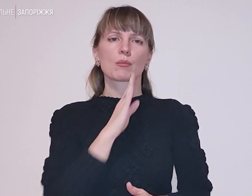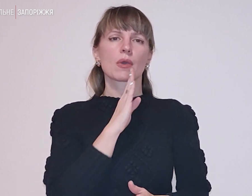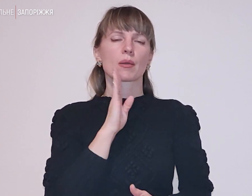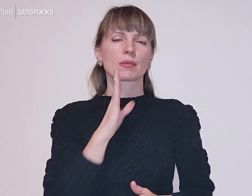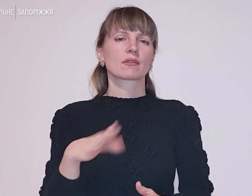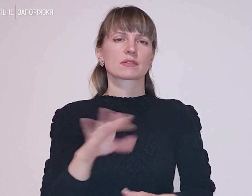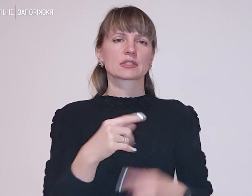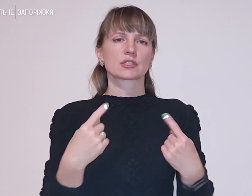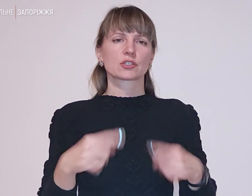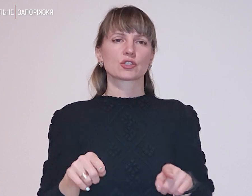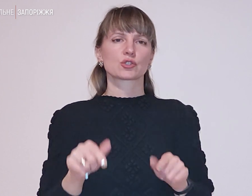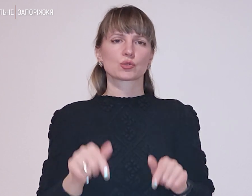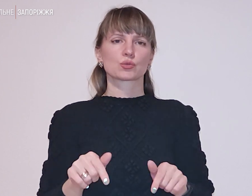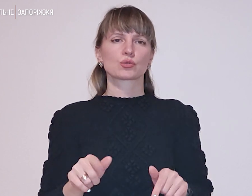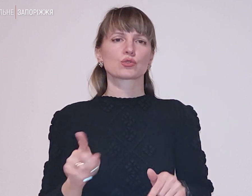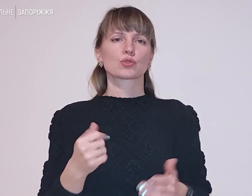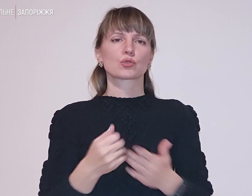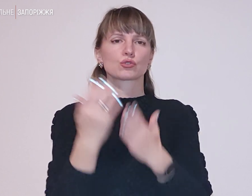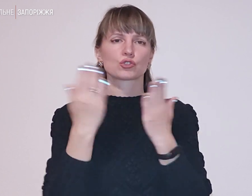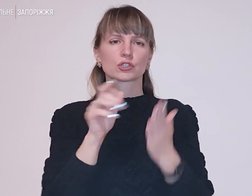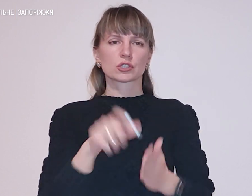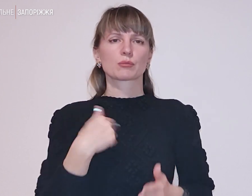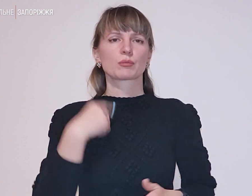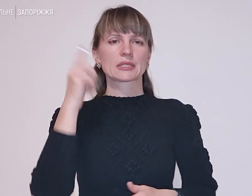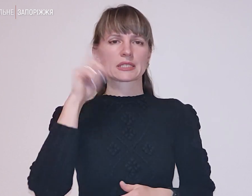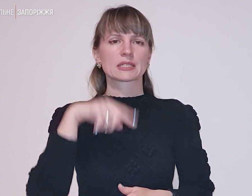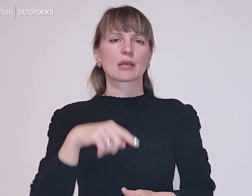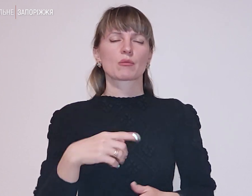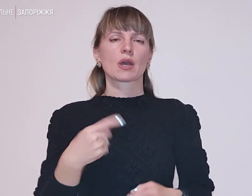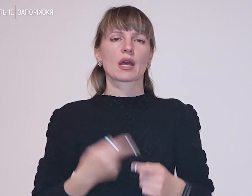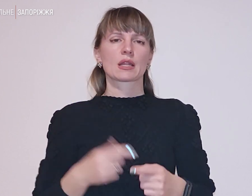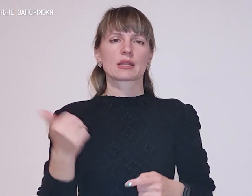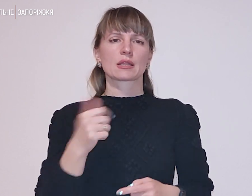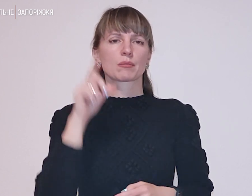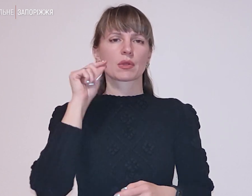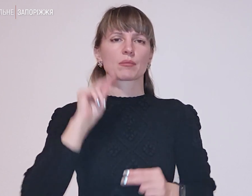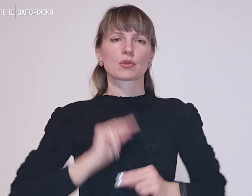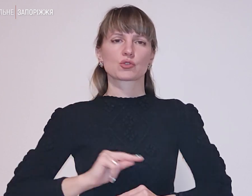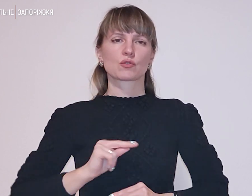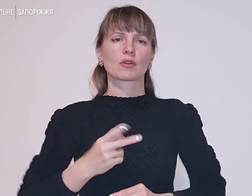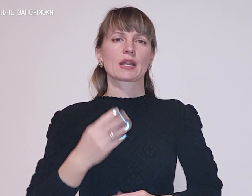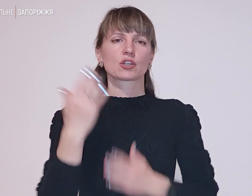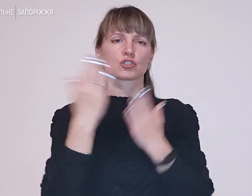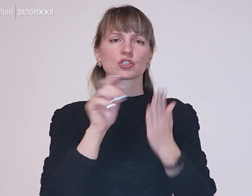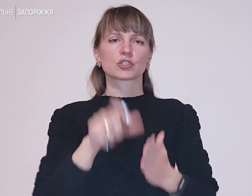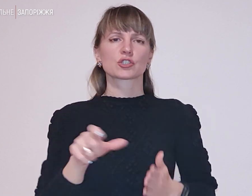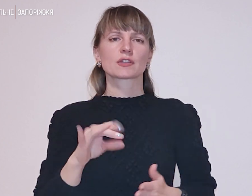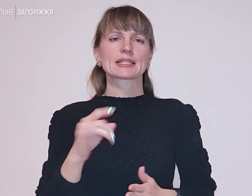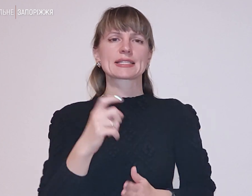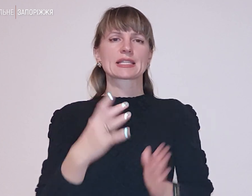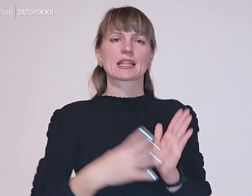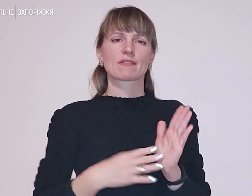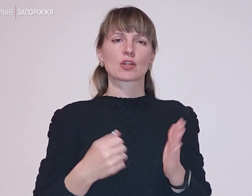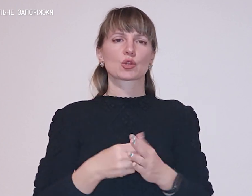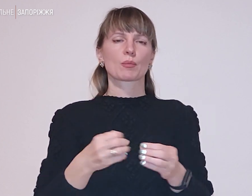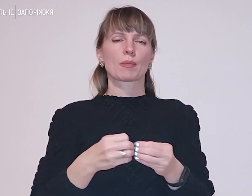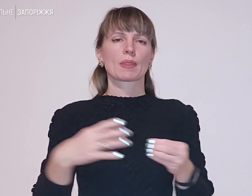інші ми тут, щодо читачів, не знаємо. Цього тижня бібліотека працюватиме для читачів із 9 до 15 години